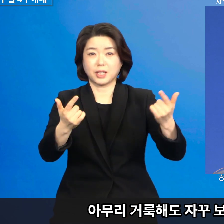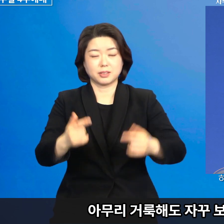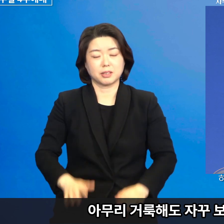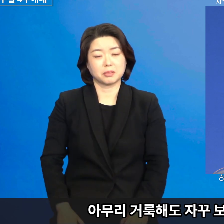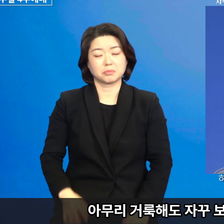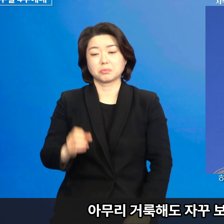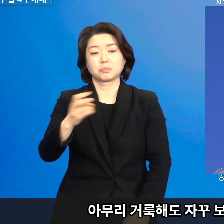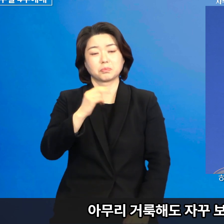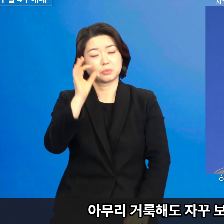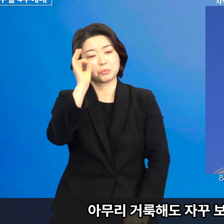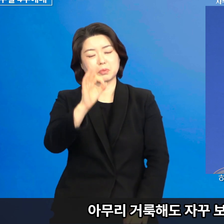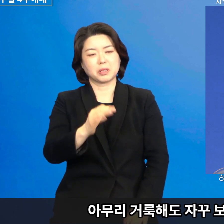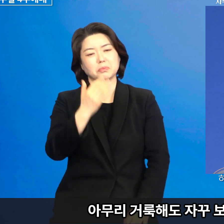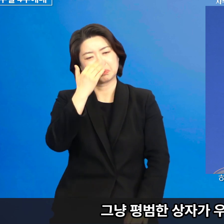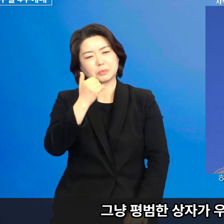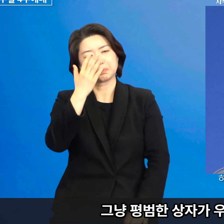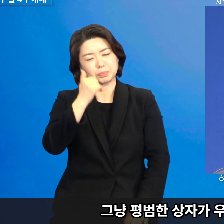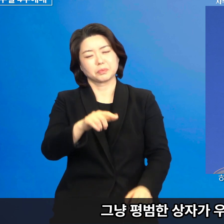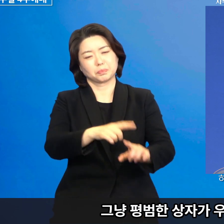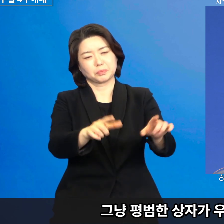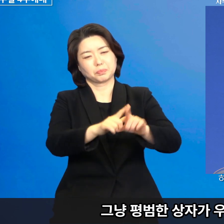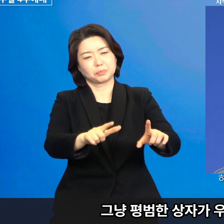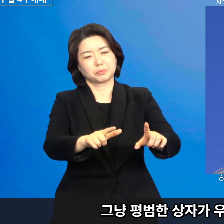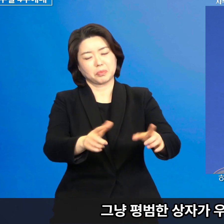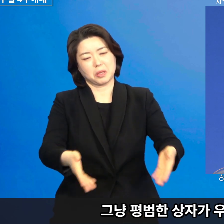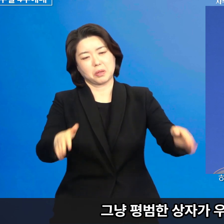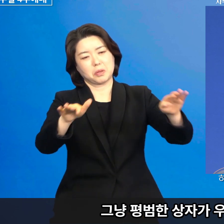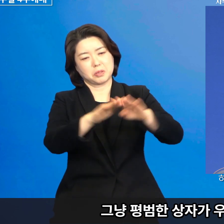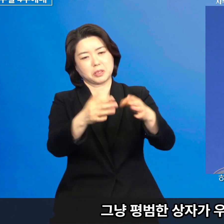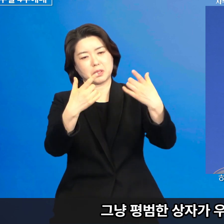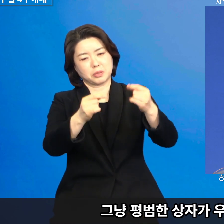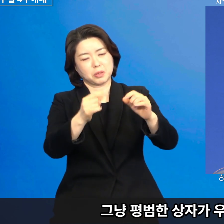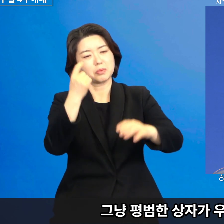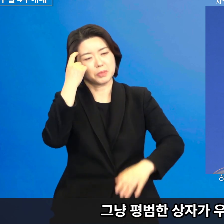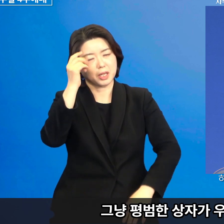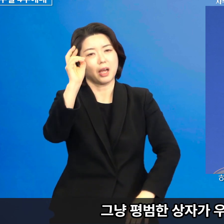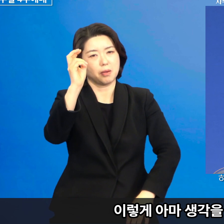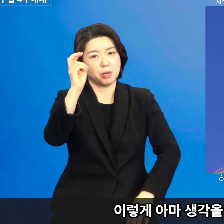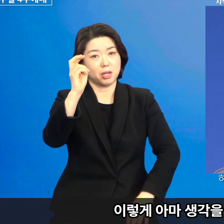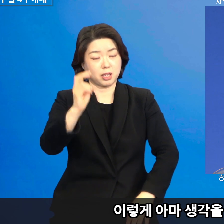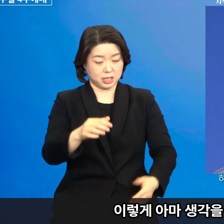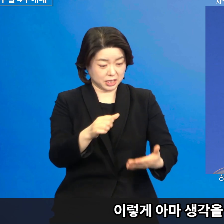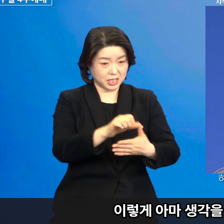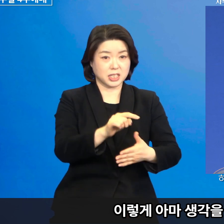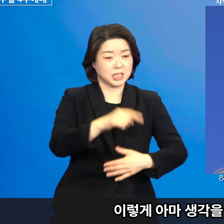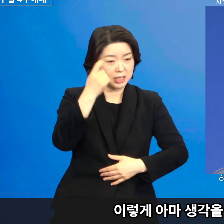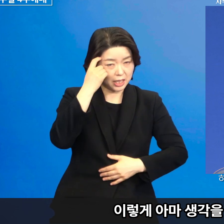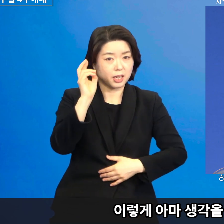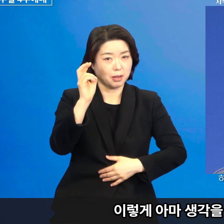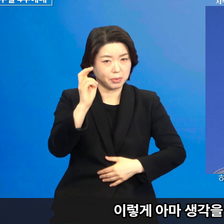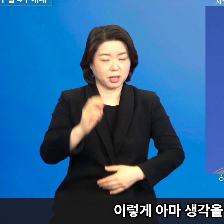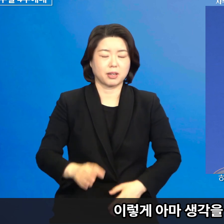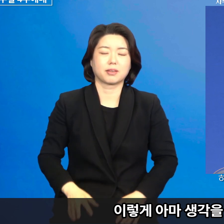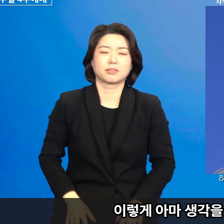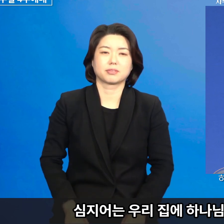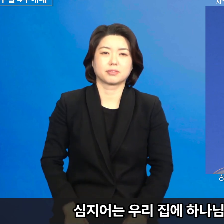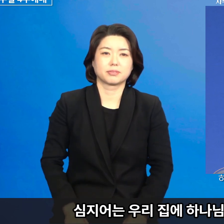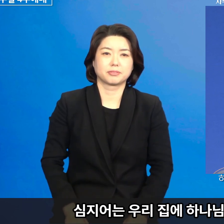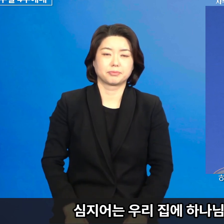보면 그냥 평범해지는 겁니다. 그냥 평범한 상자가 그냥 우리 집안에 있었구나, 이렇게 아마 생각을 했던 것